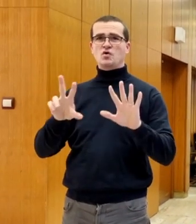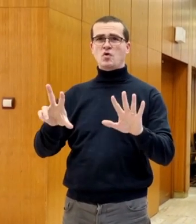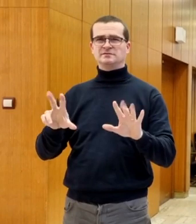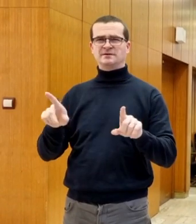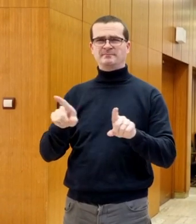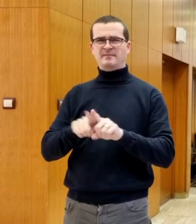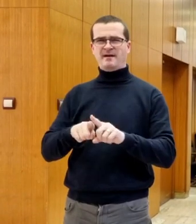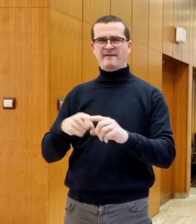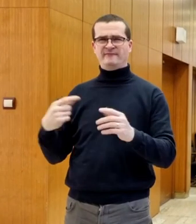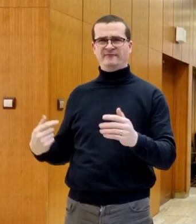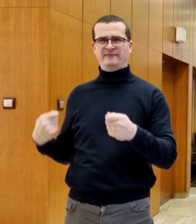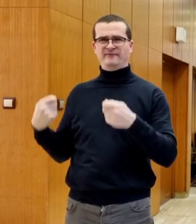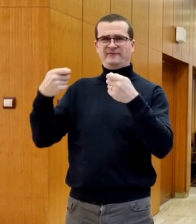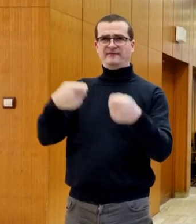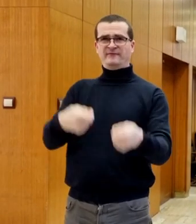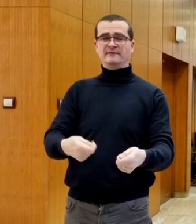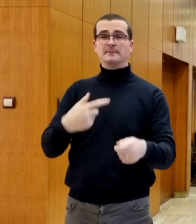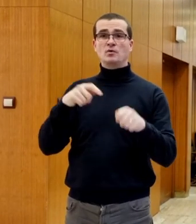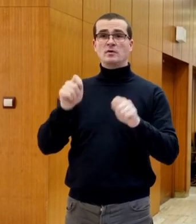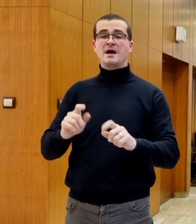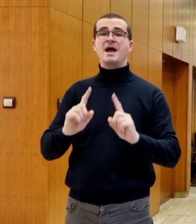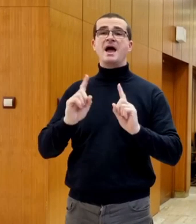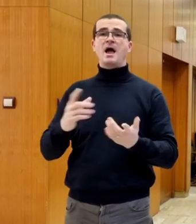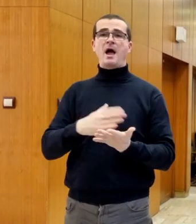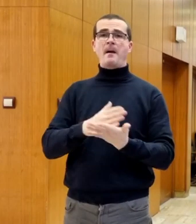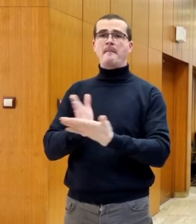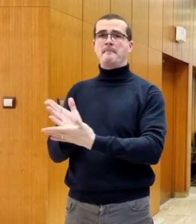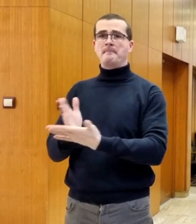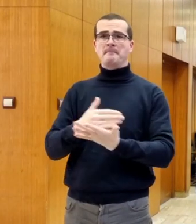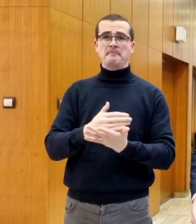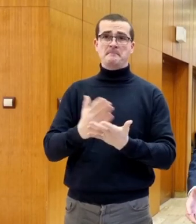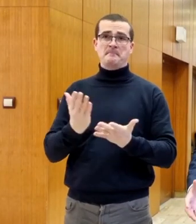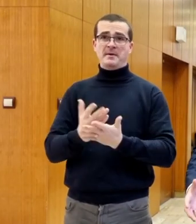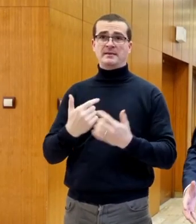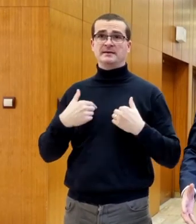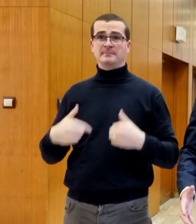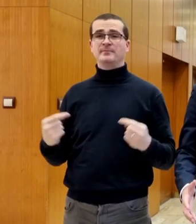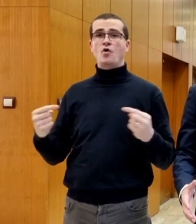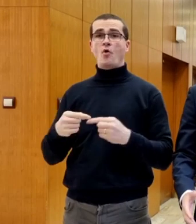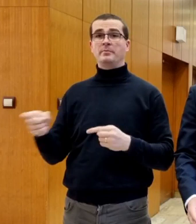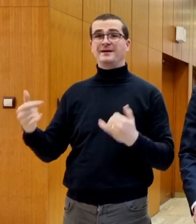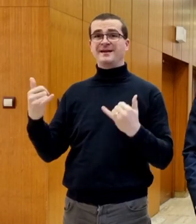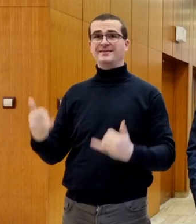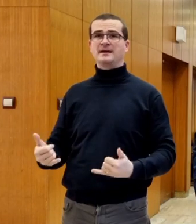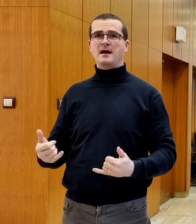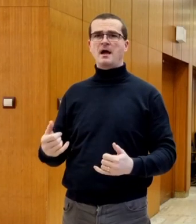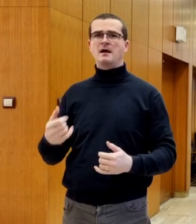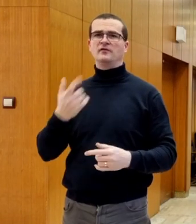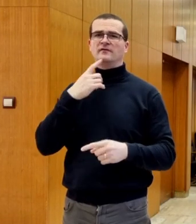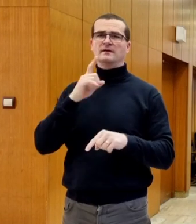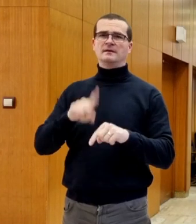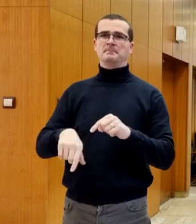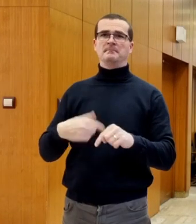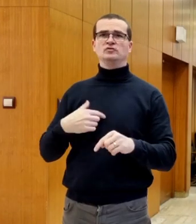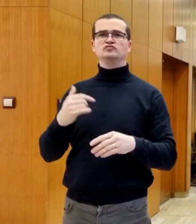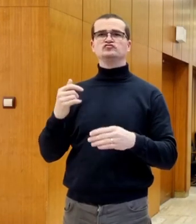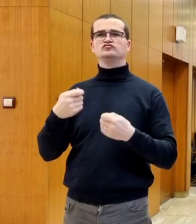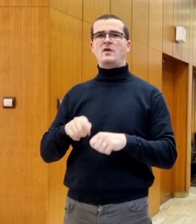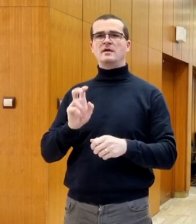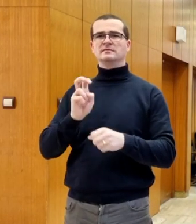1998, keď sme rozhodovali o tom, kam chceme patriť. Opozícia dnes spochybňuje naše členstvo v